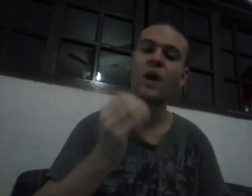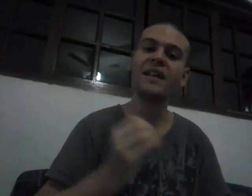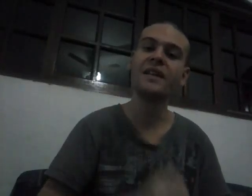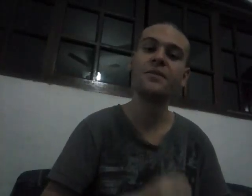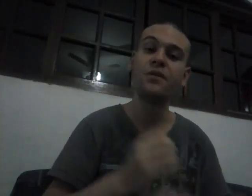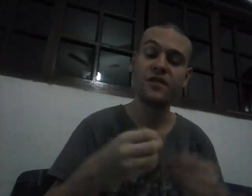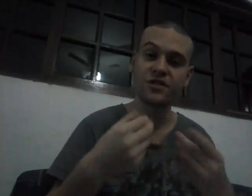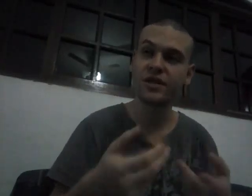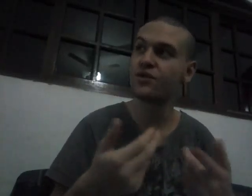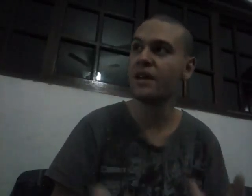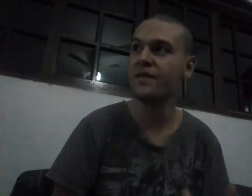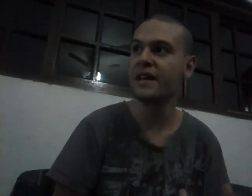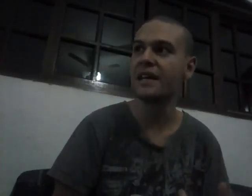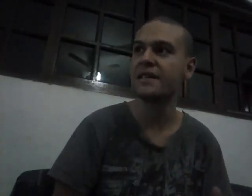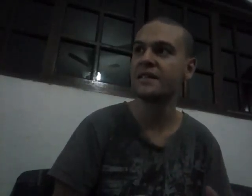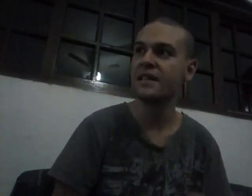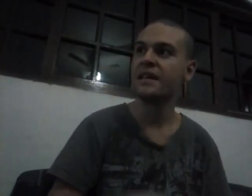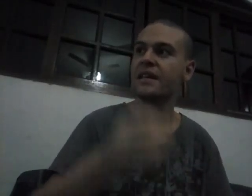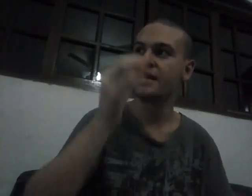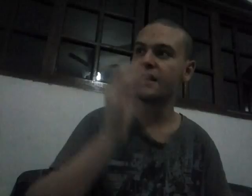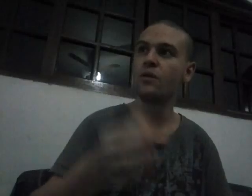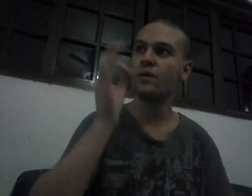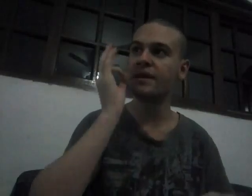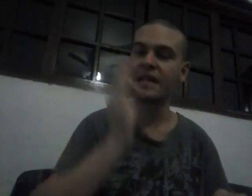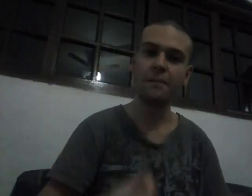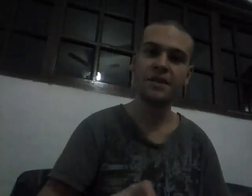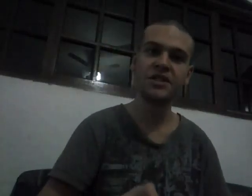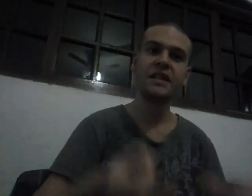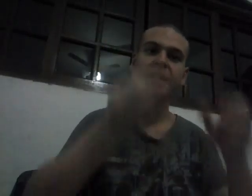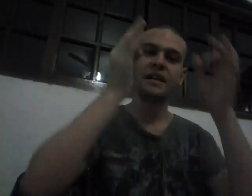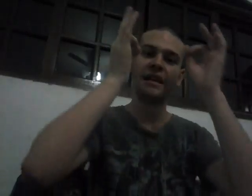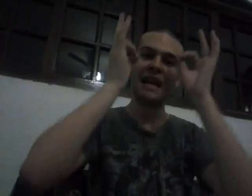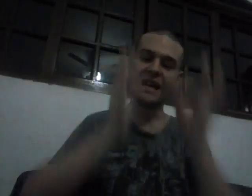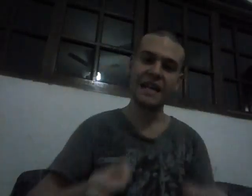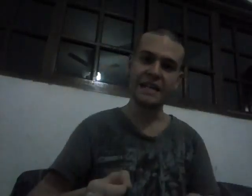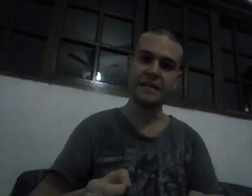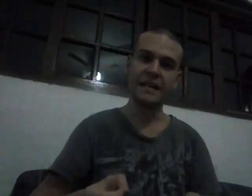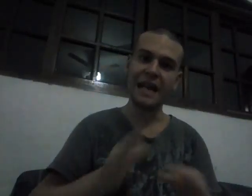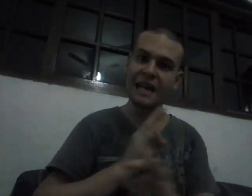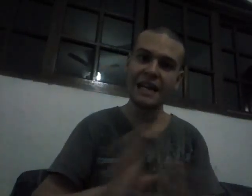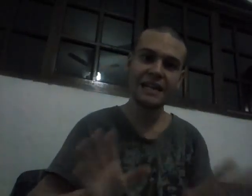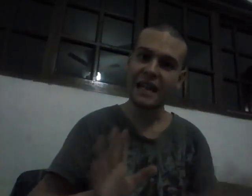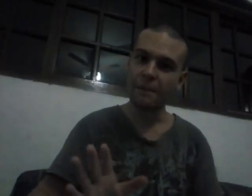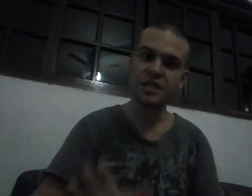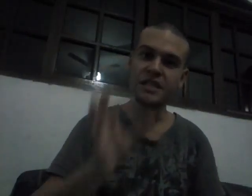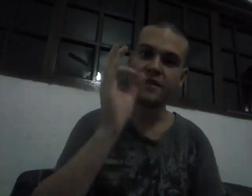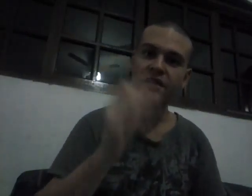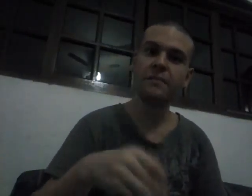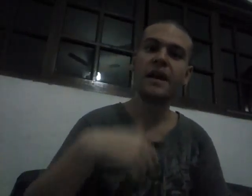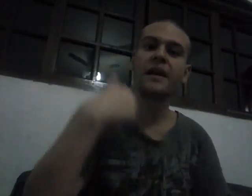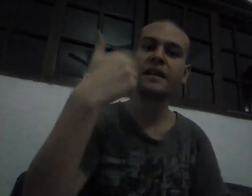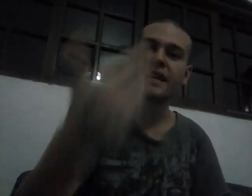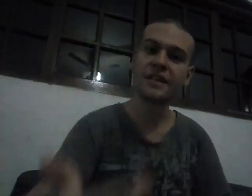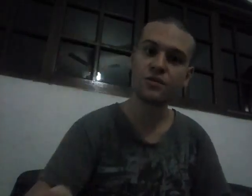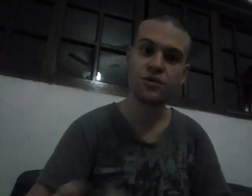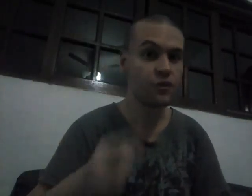qualificadas. Então, o intérprete é lei. É lei e intérprete em firma que tenha surdo.